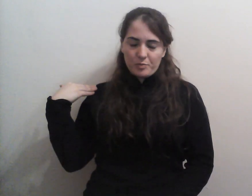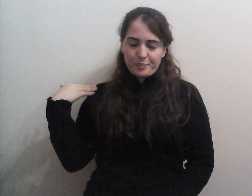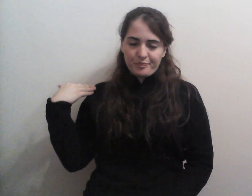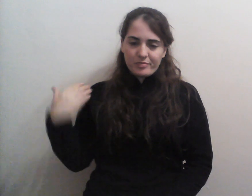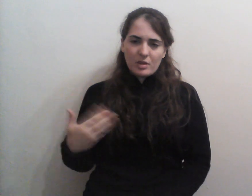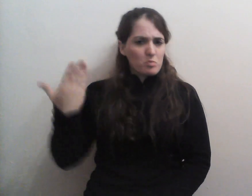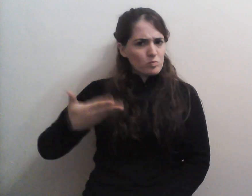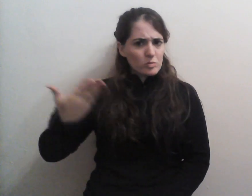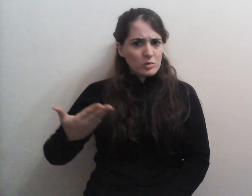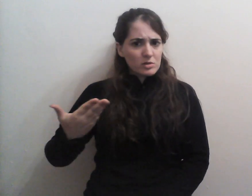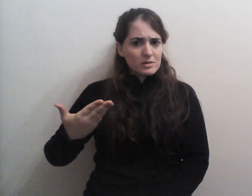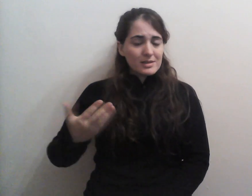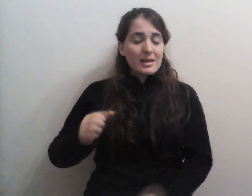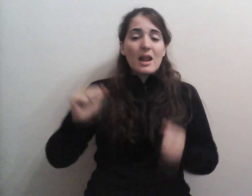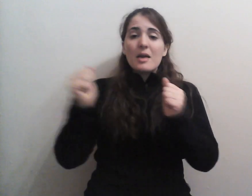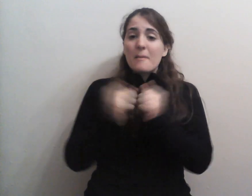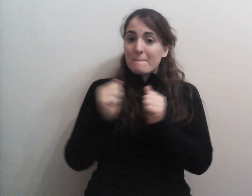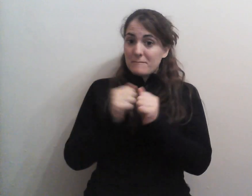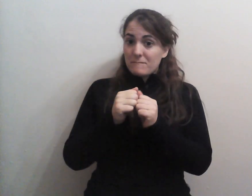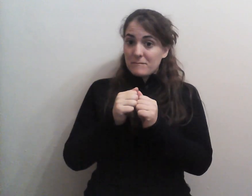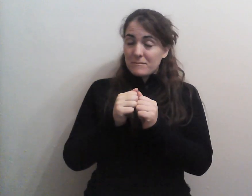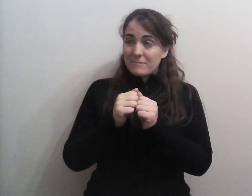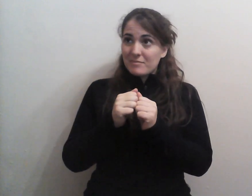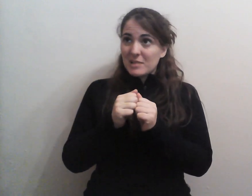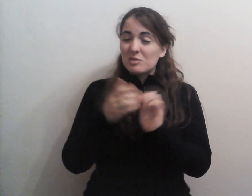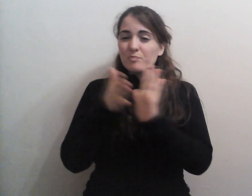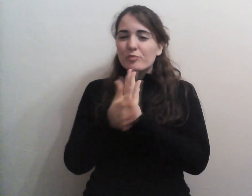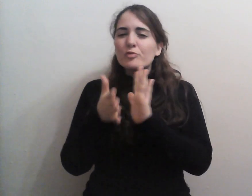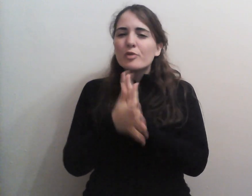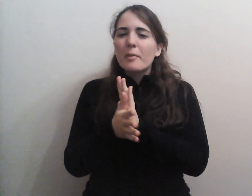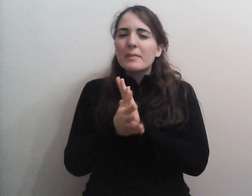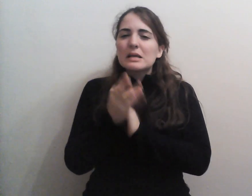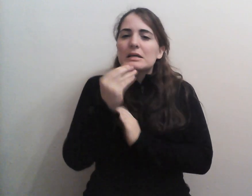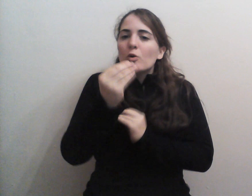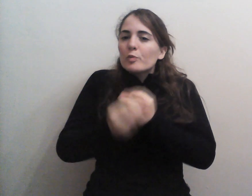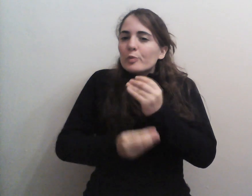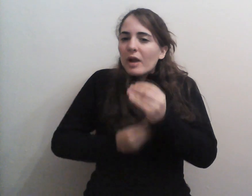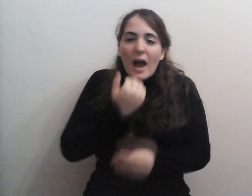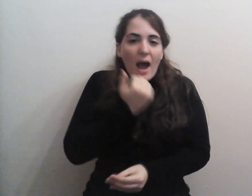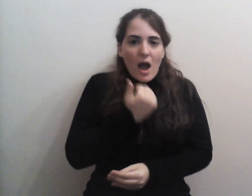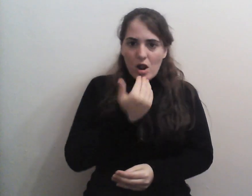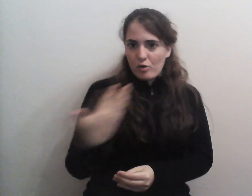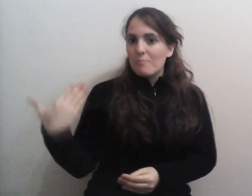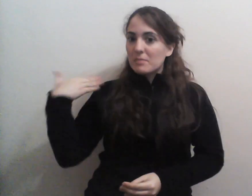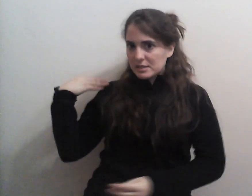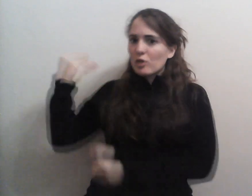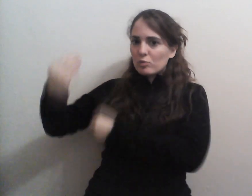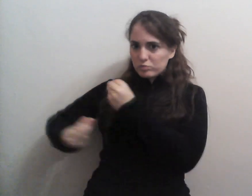una acción que sucedió en el pasado. Nuestro nuevo nacimiento, nuestra regeneración. Claro, si somos del Señor y hemos nacido de